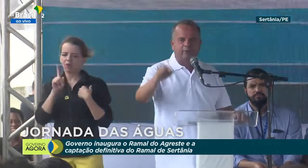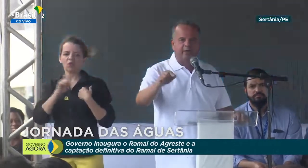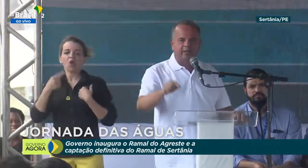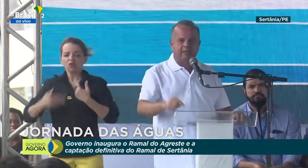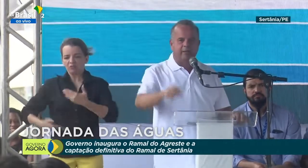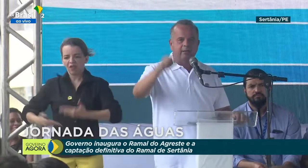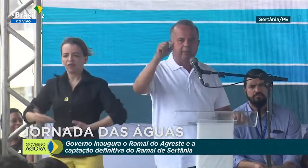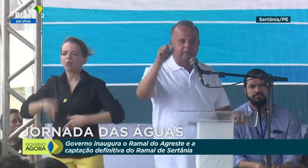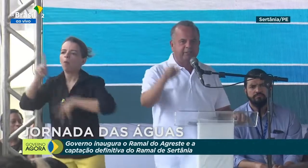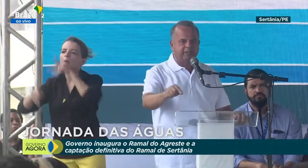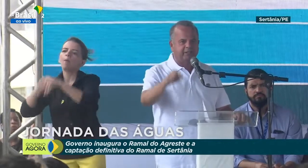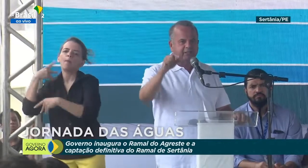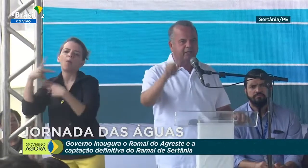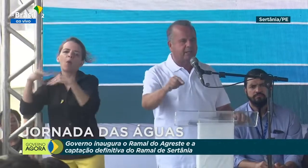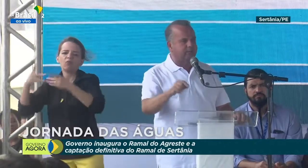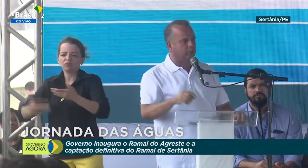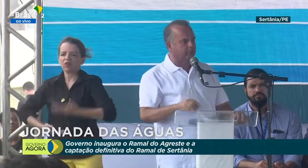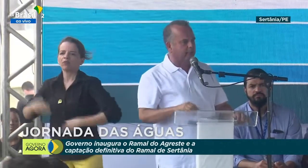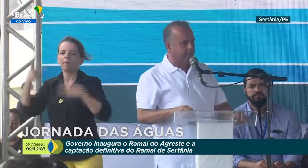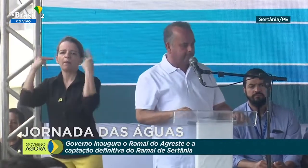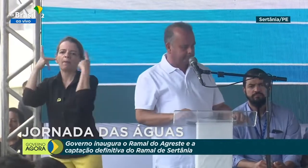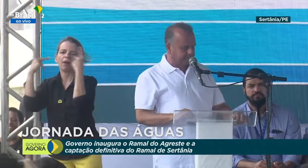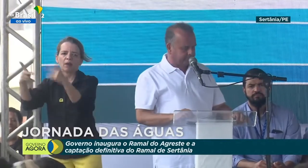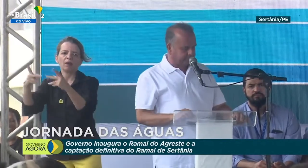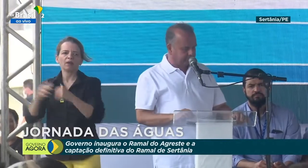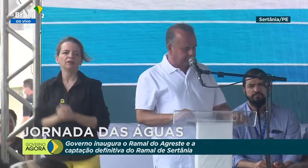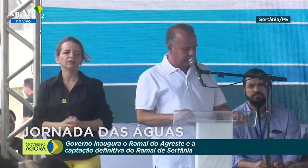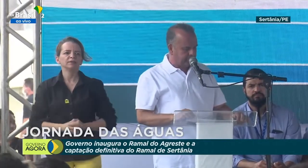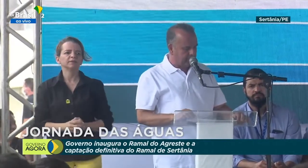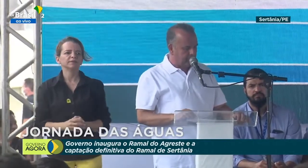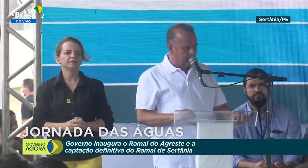essa é uma diferença que precisa ser ressaltada.